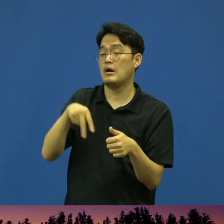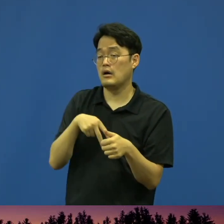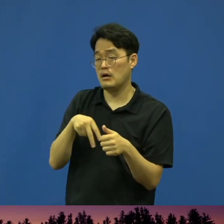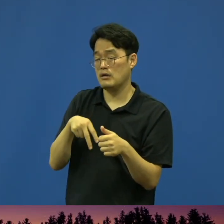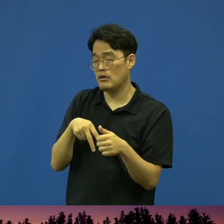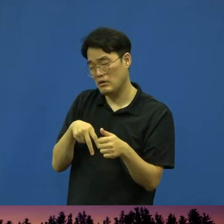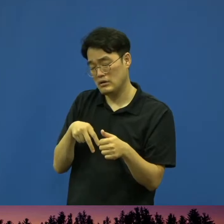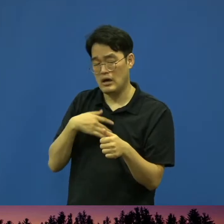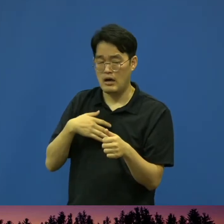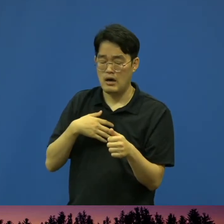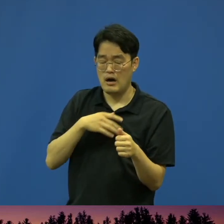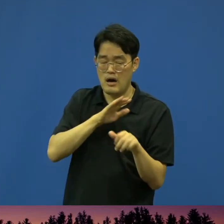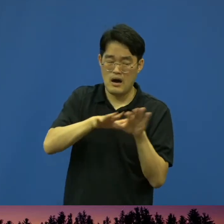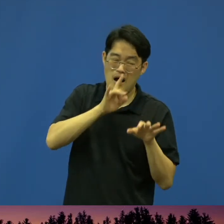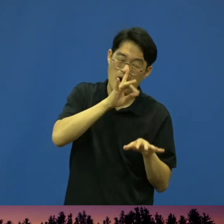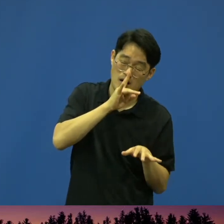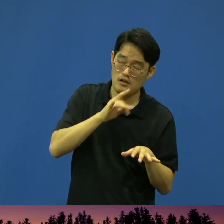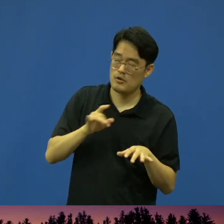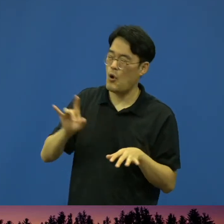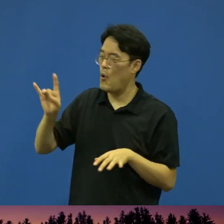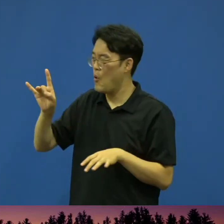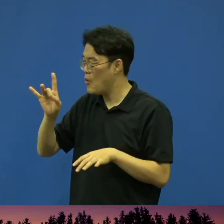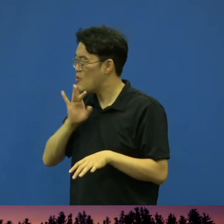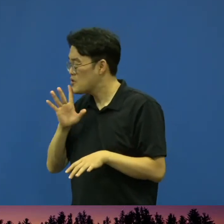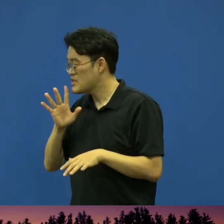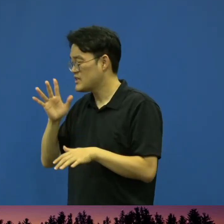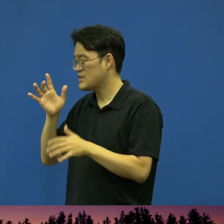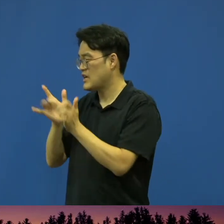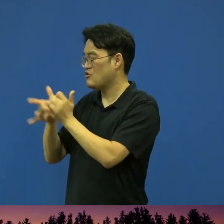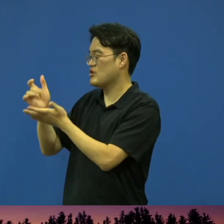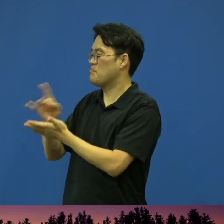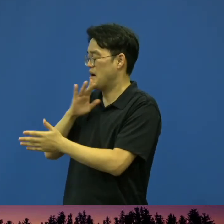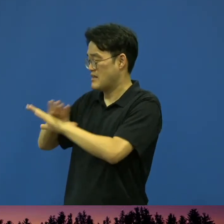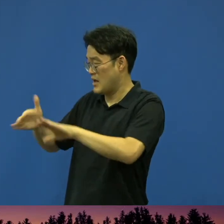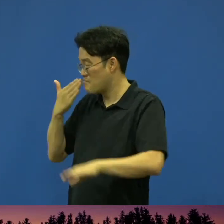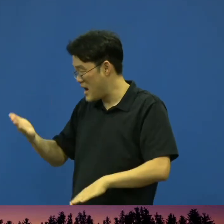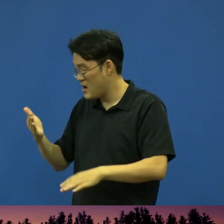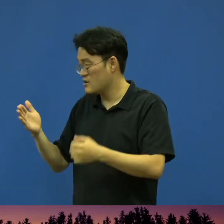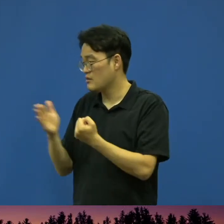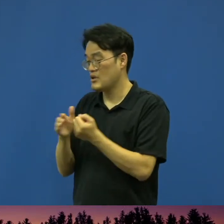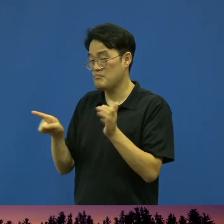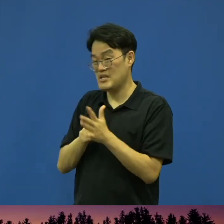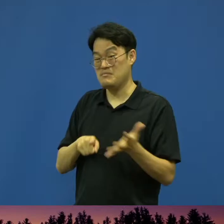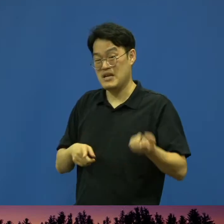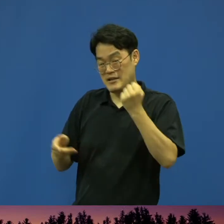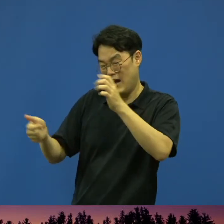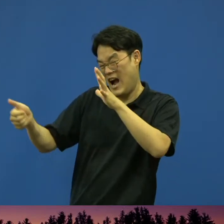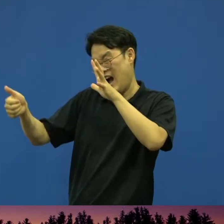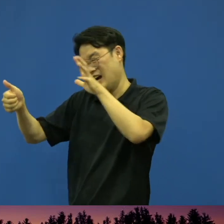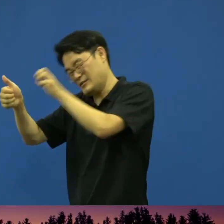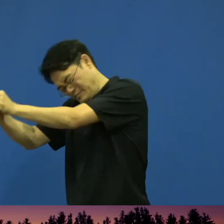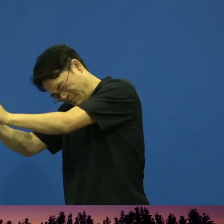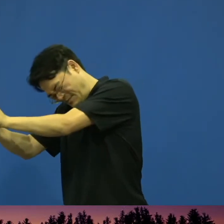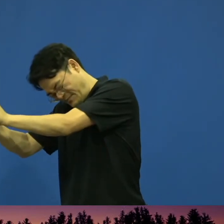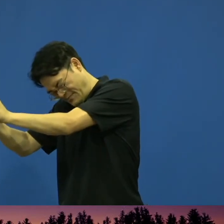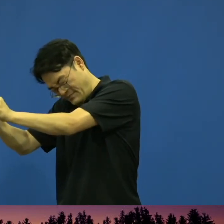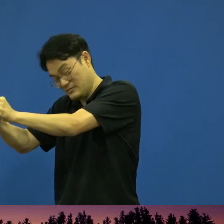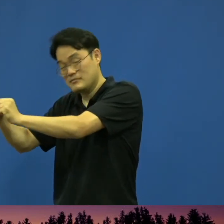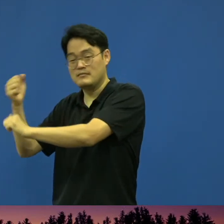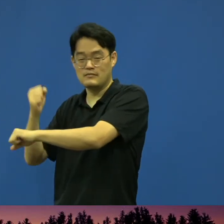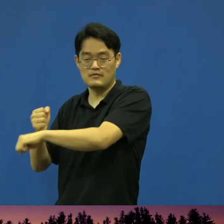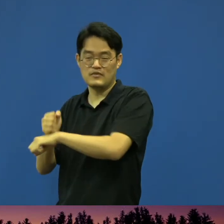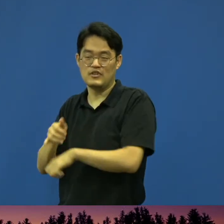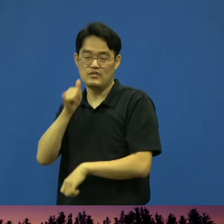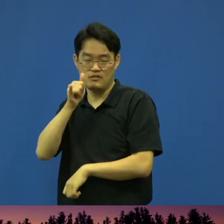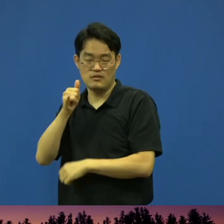주님이 답이라는 믿음이 있었기 때문이죠. 이 믿음이 예수님을 움직이게 했습니다. 그래서 결국에 예수님을